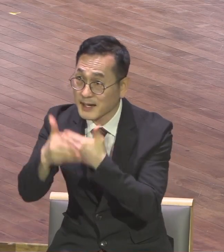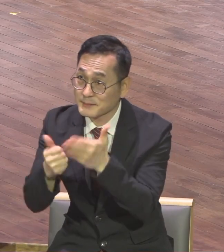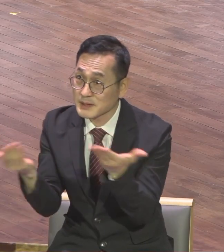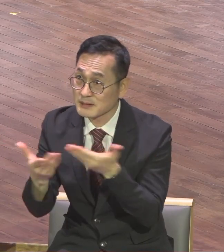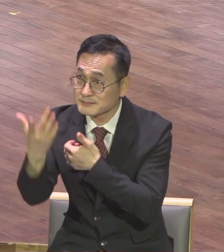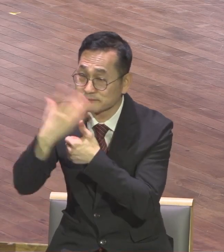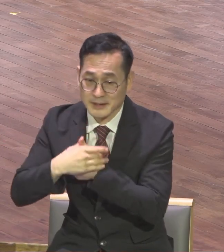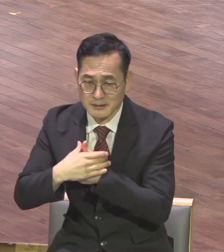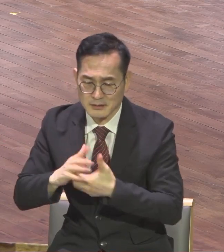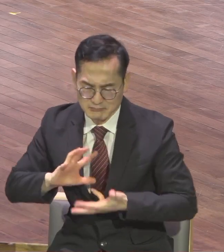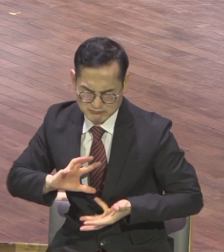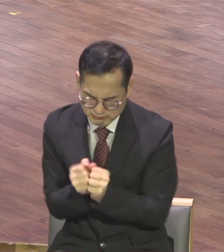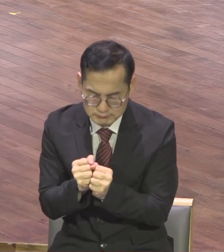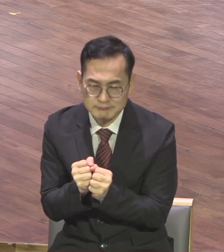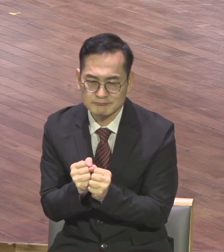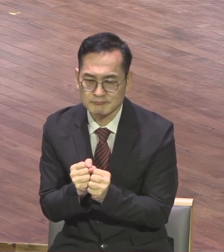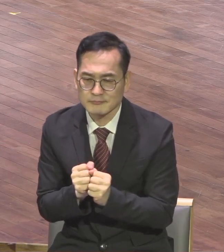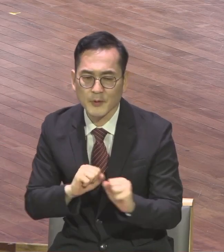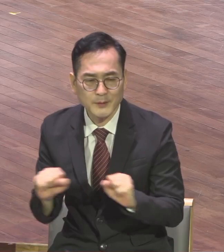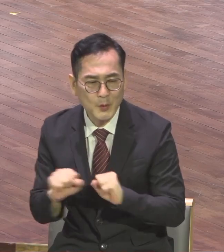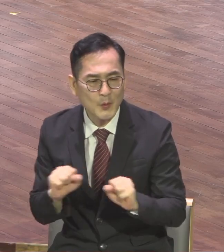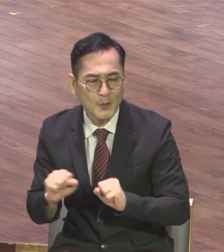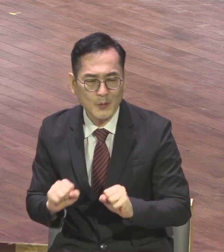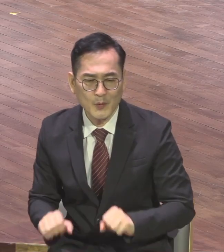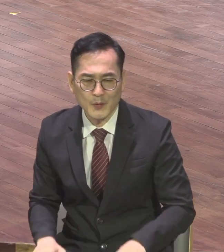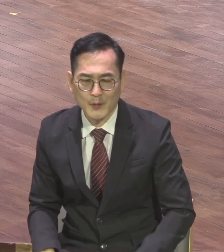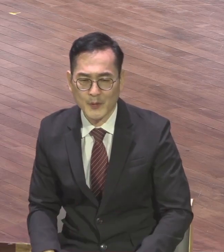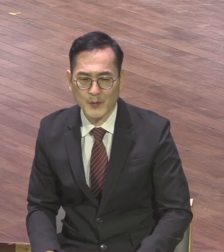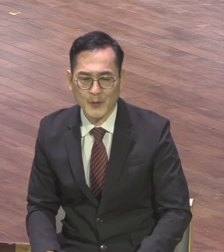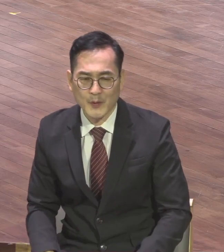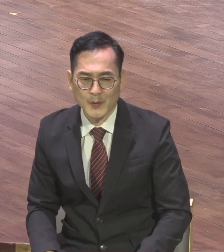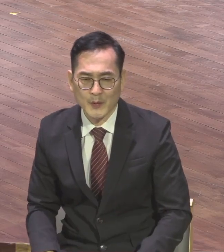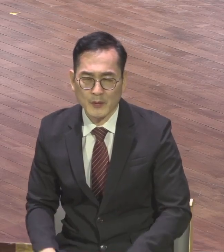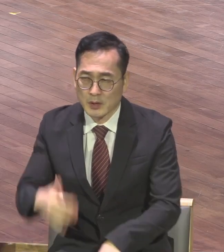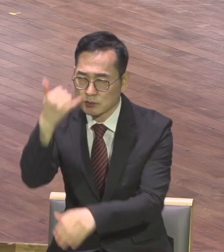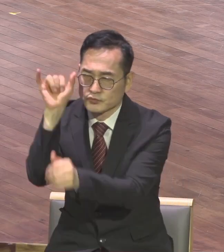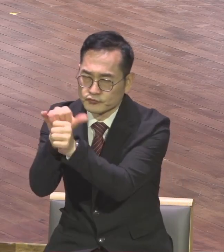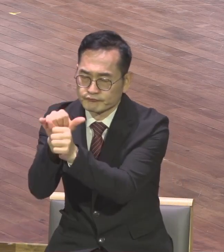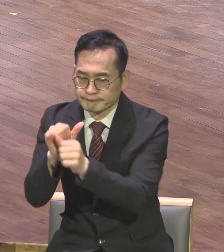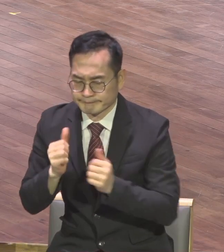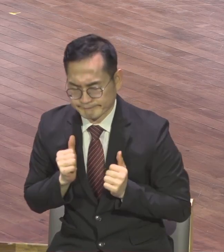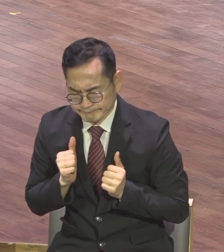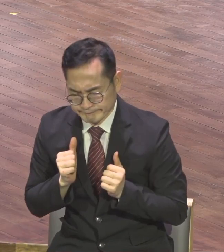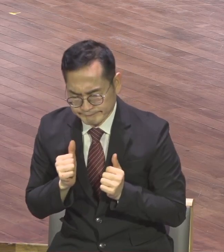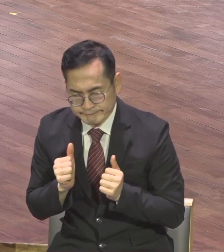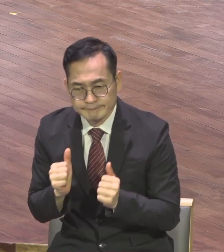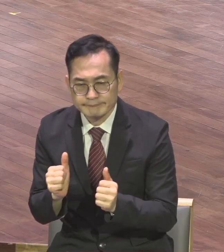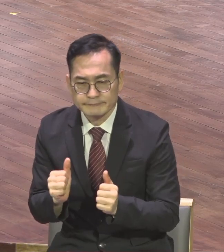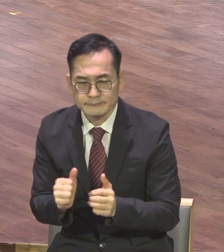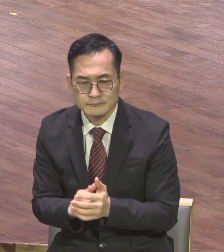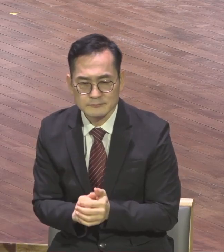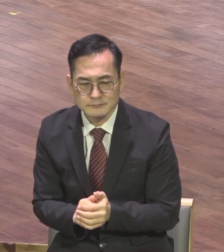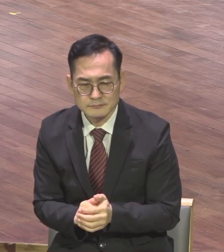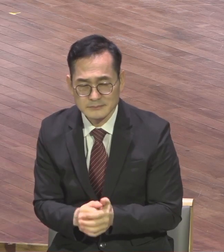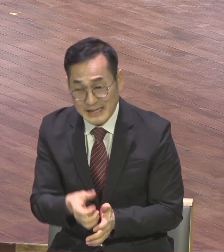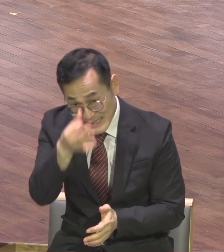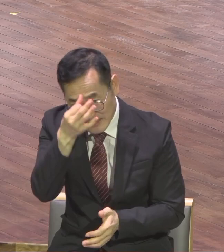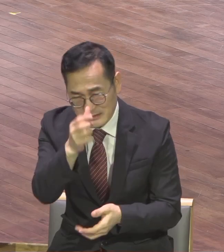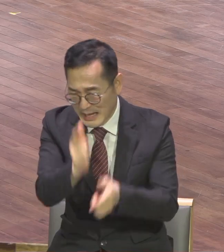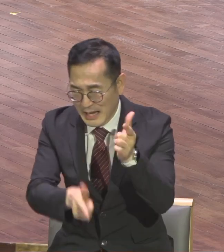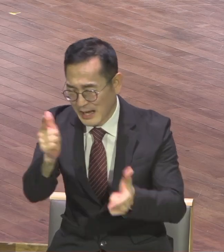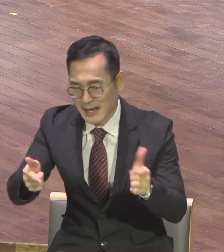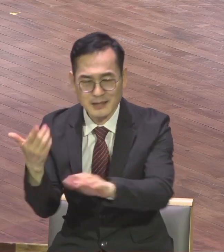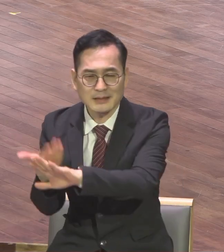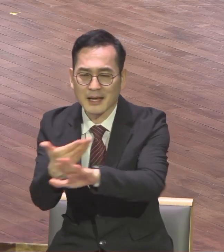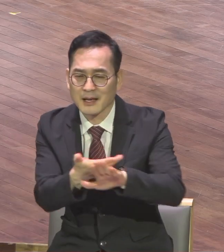미션 이 직분을 어떻게 정말 착하고 충성이 된 종으로 5달러 또 2달러 남기는 그런 칭찬을